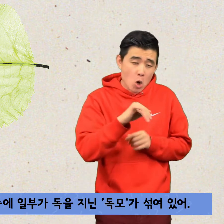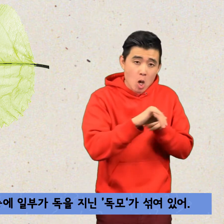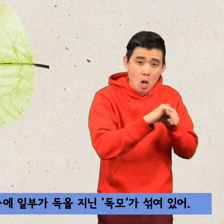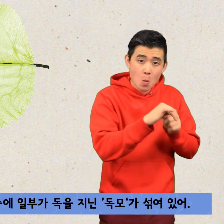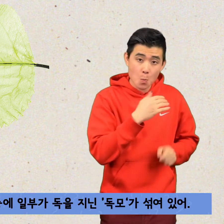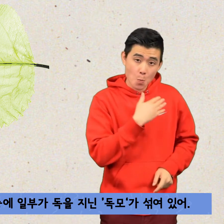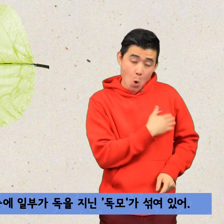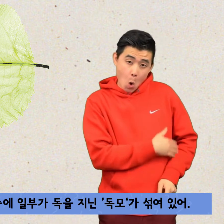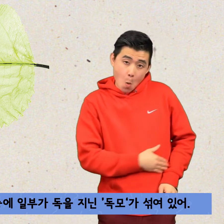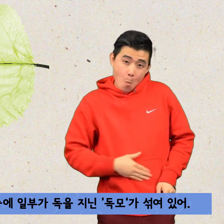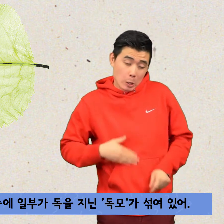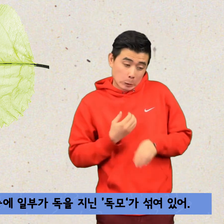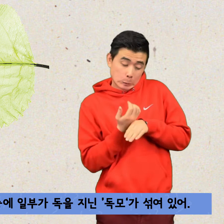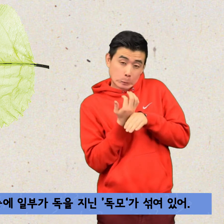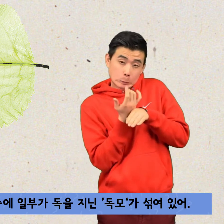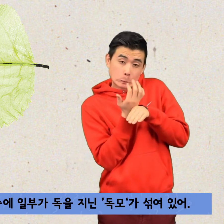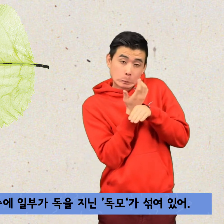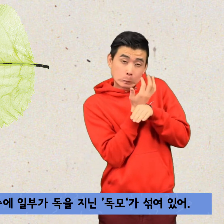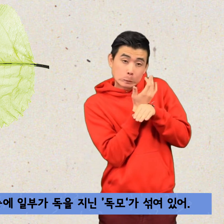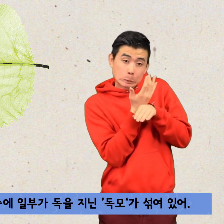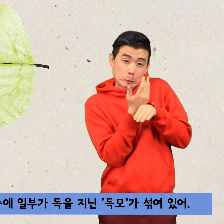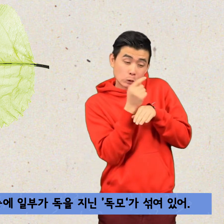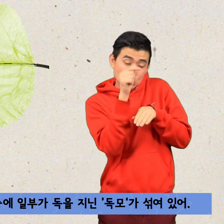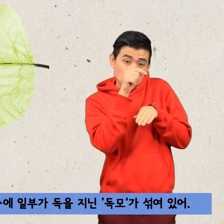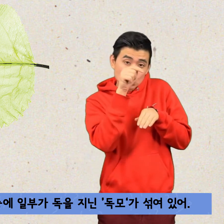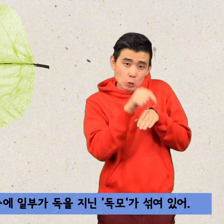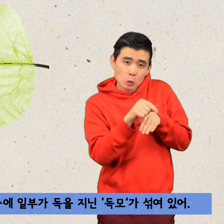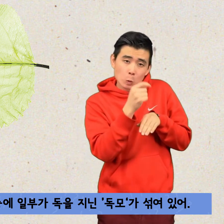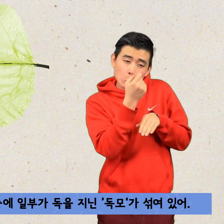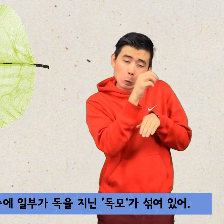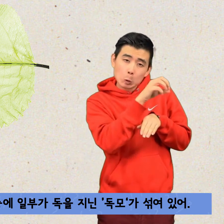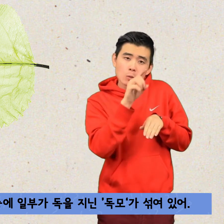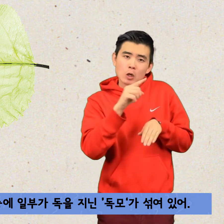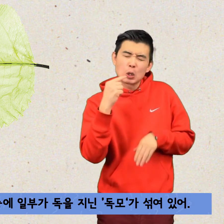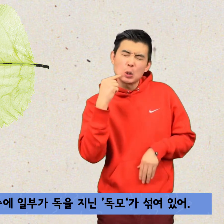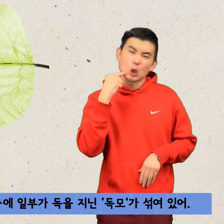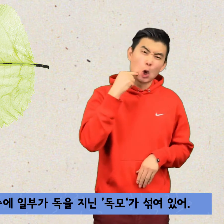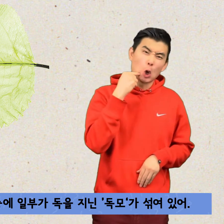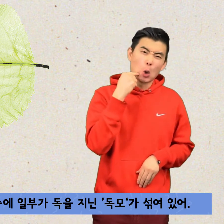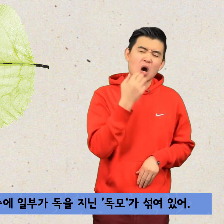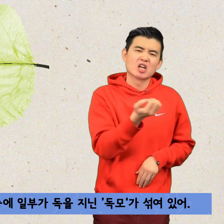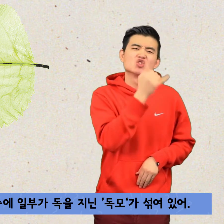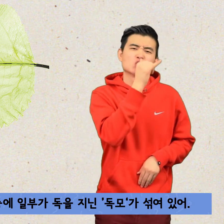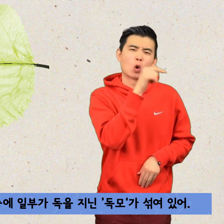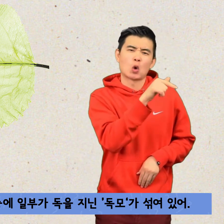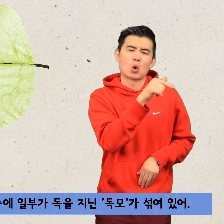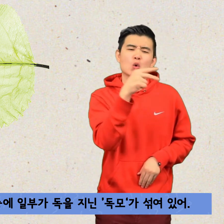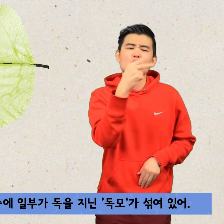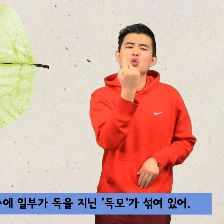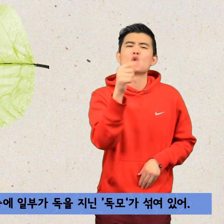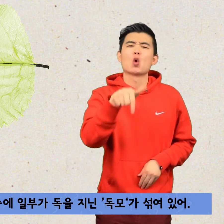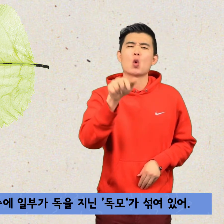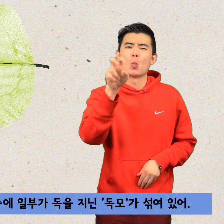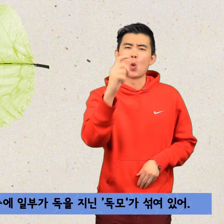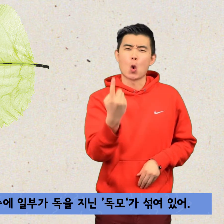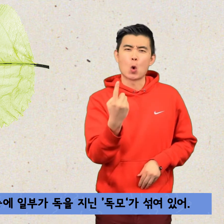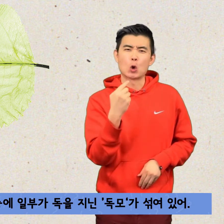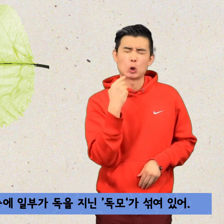이 애벌레들의 몸에 난 털 중에 일부가 독을 지닌 독모가 섞여 있어.